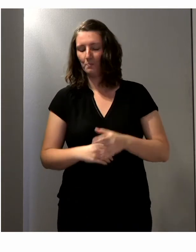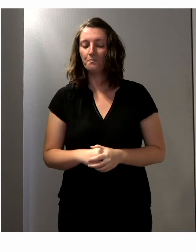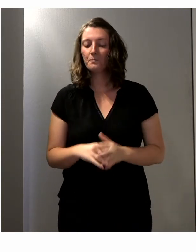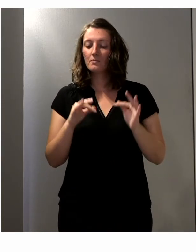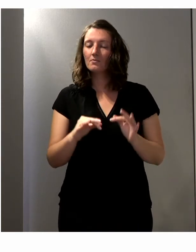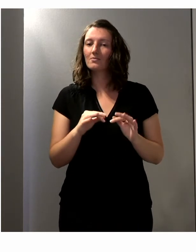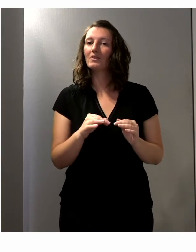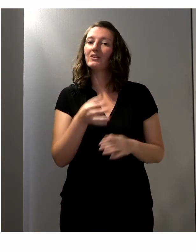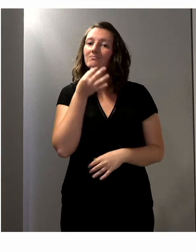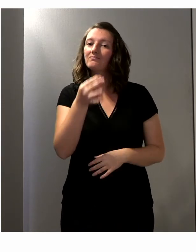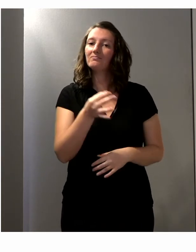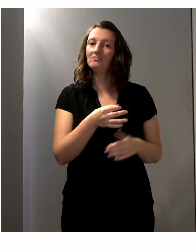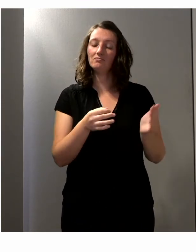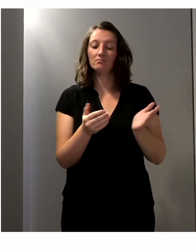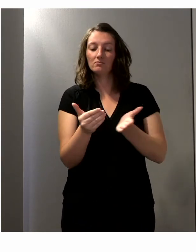que, avant